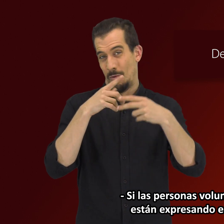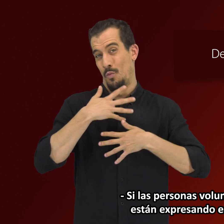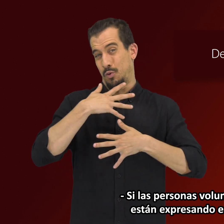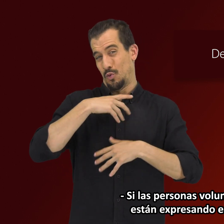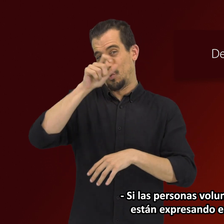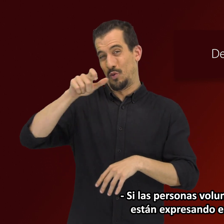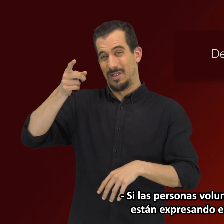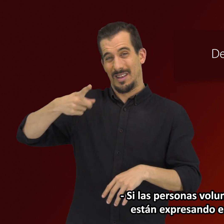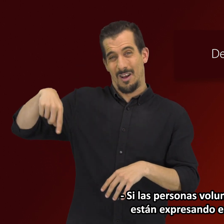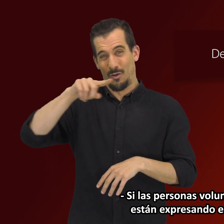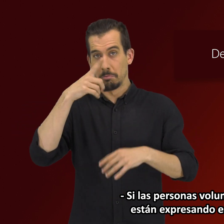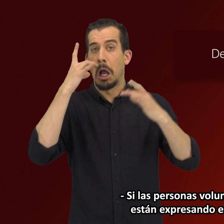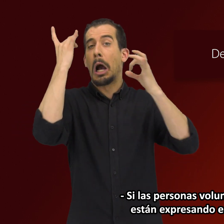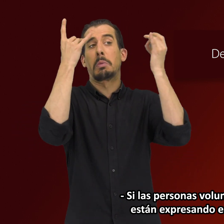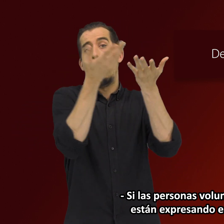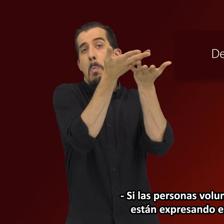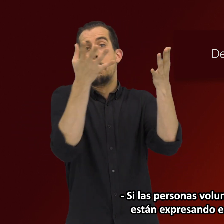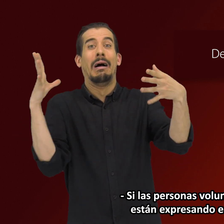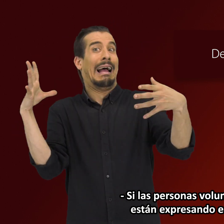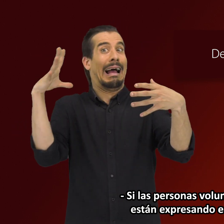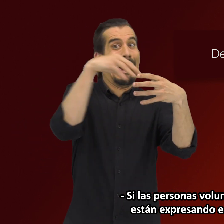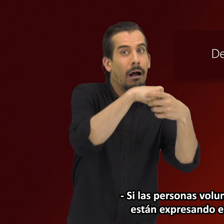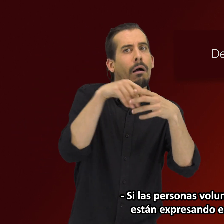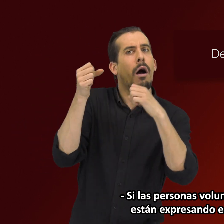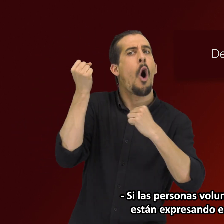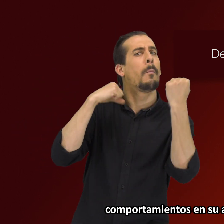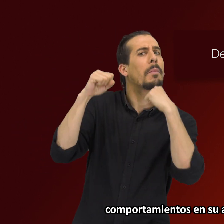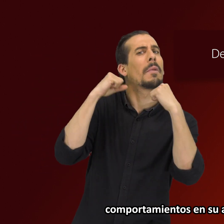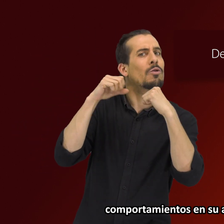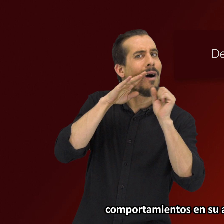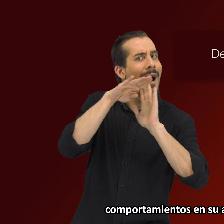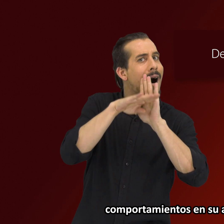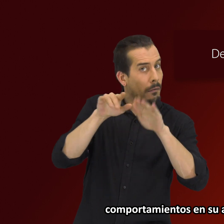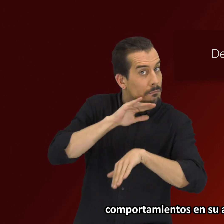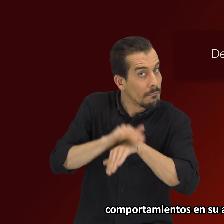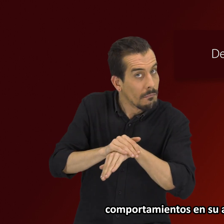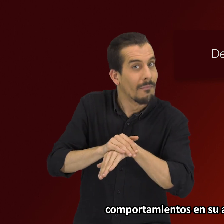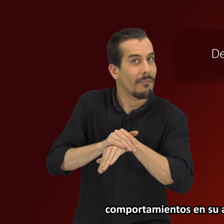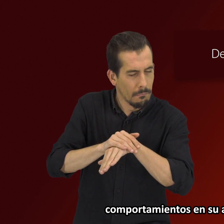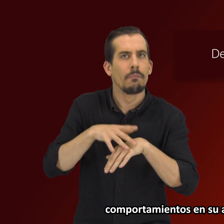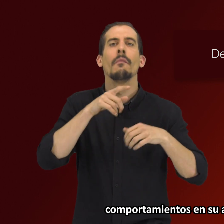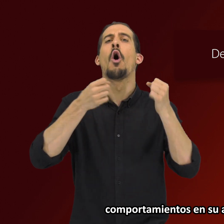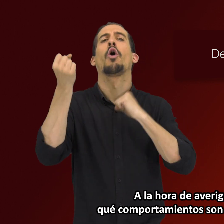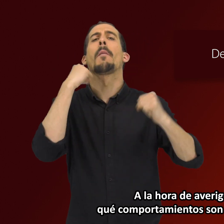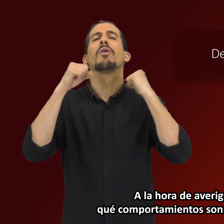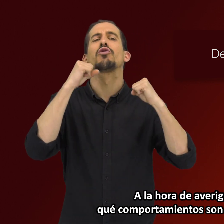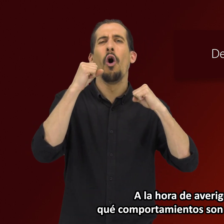si las personas voluntarias están expresando estos comportamientos en su actividad. A la hora de averiguar